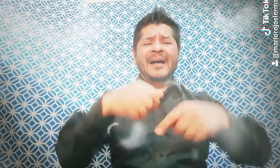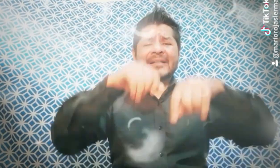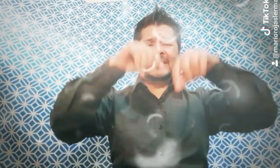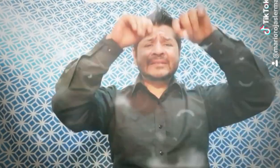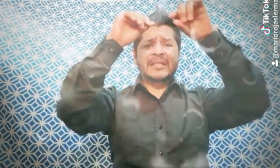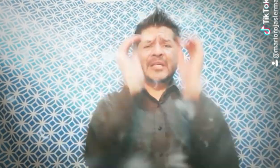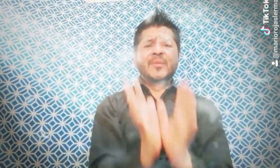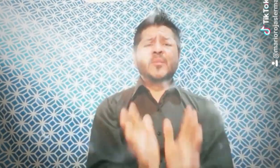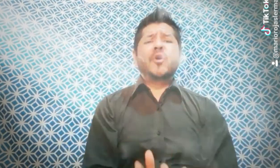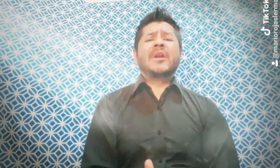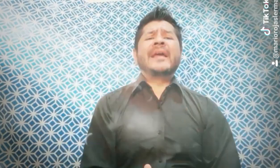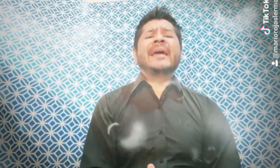llamas. Porque...